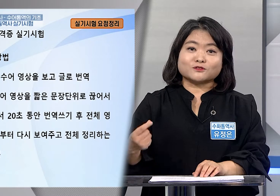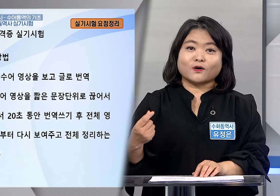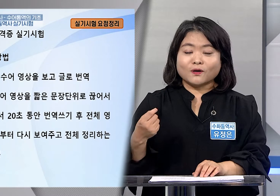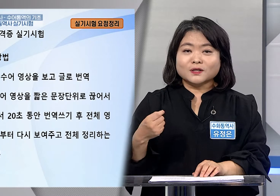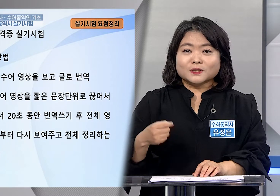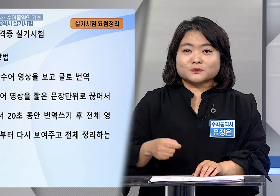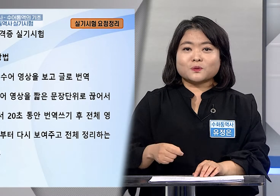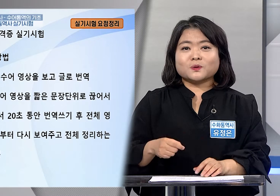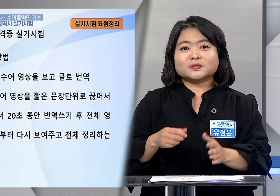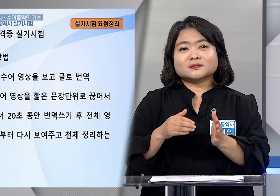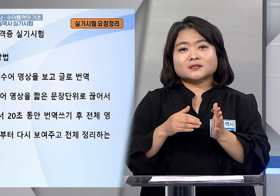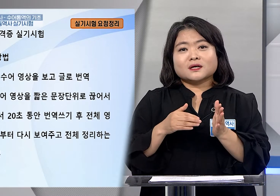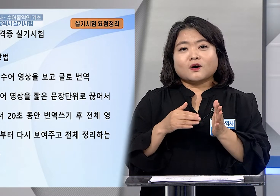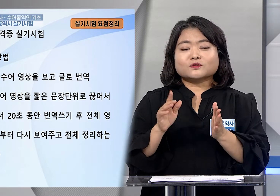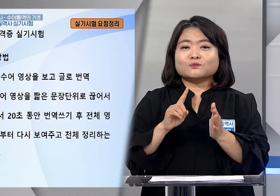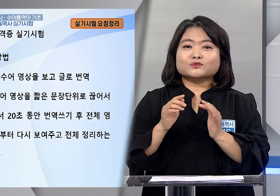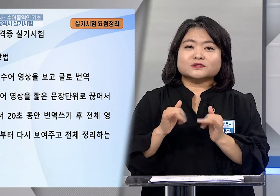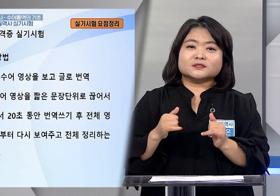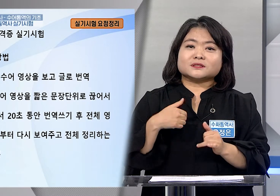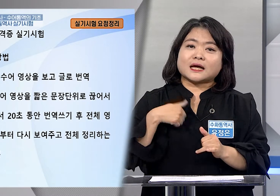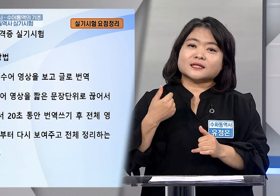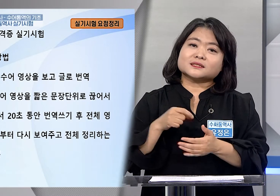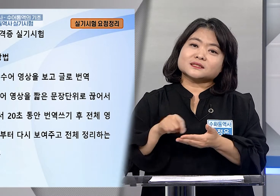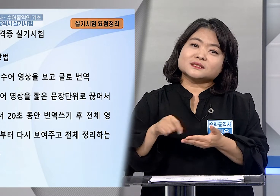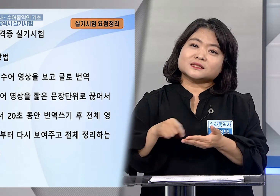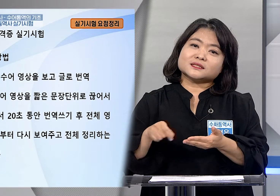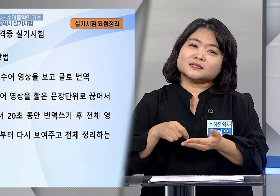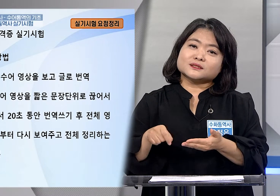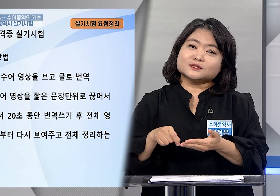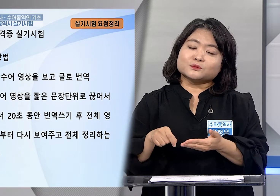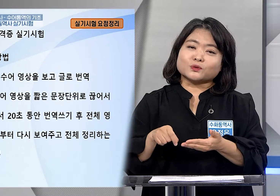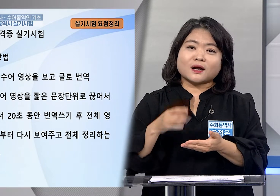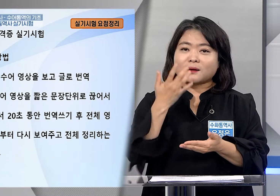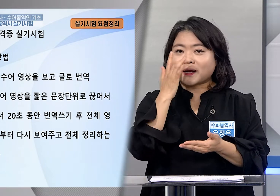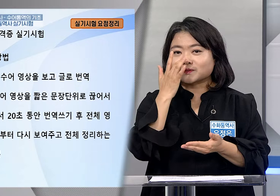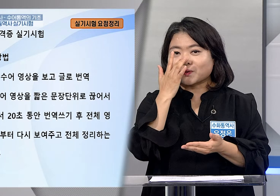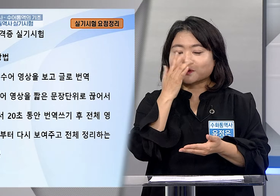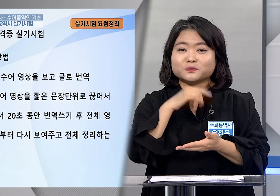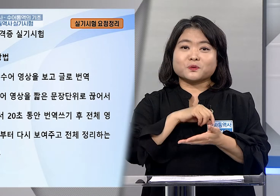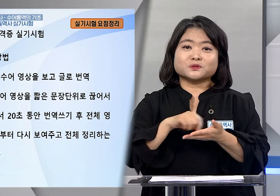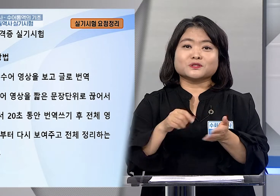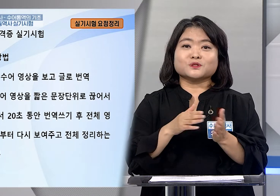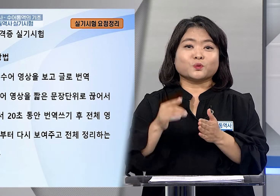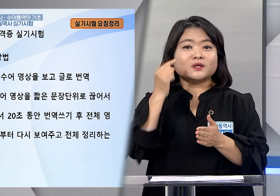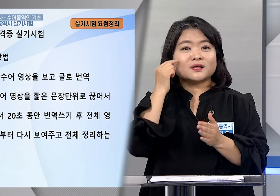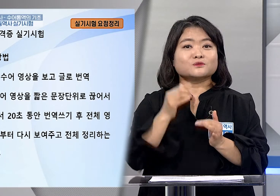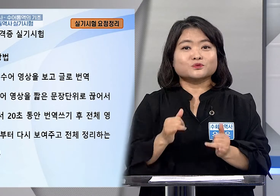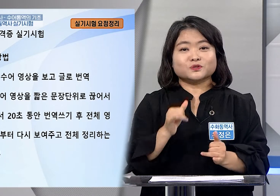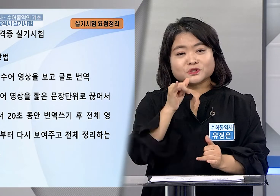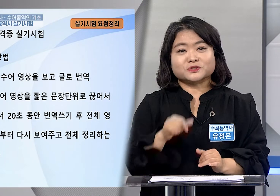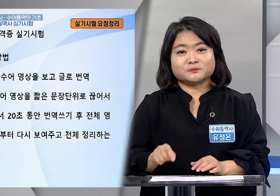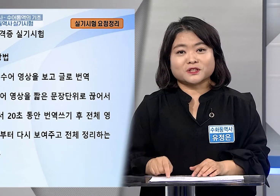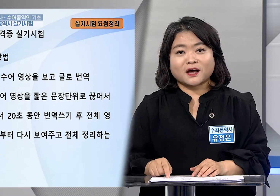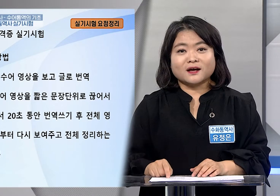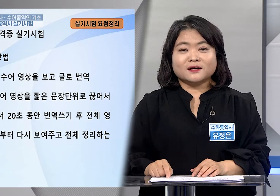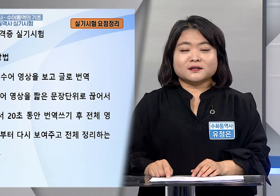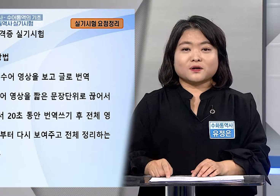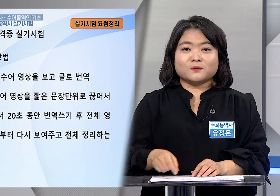같고요. 또 어떤 분은 자기가 쓴 글씨를 못 알아봐서 또 정리를 못했다는 분도 있었습니다. 얼마나